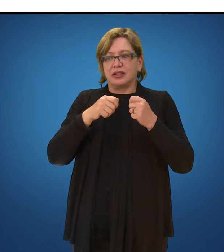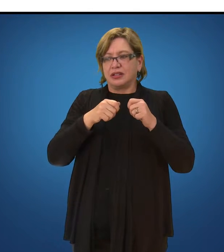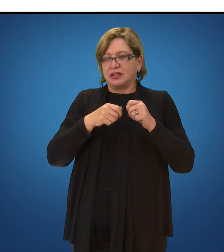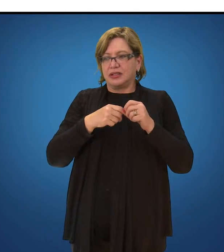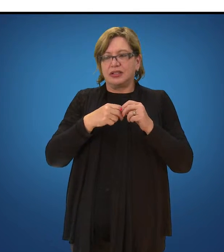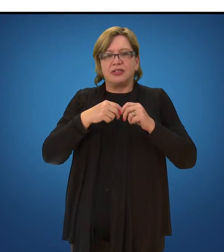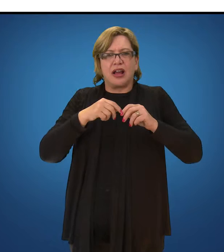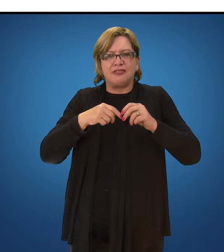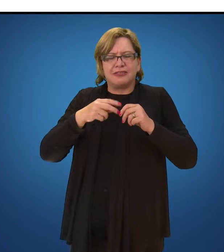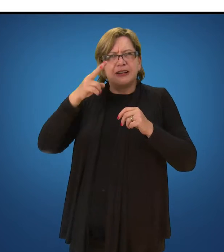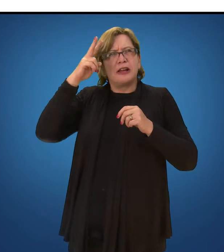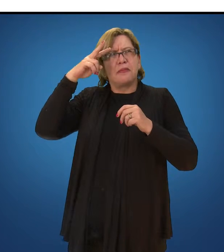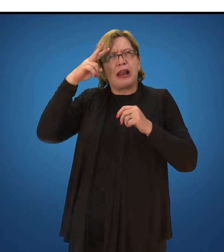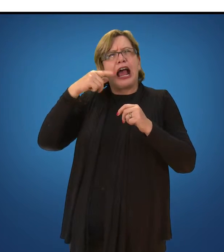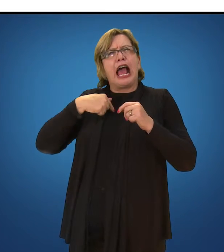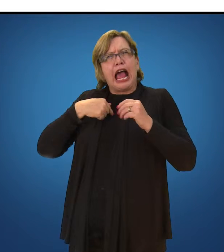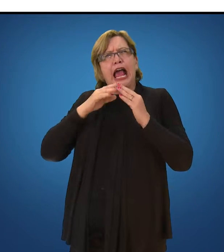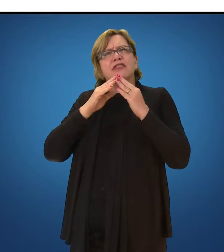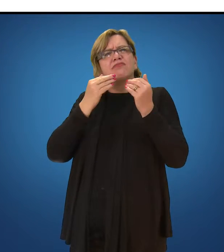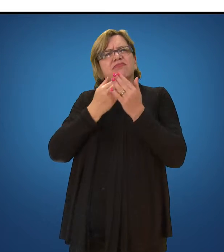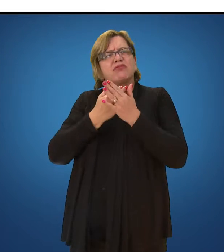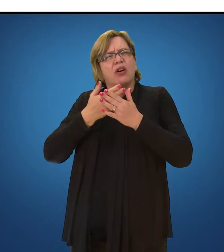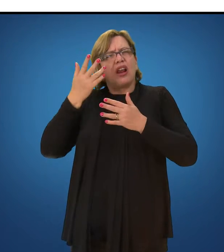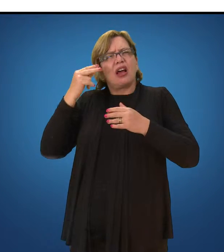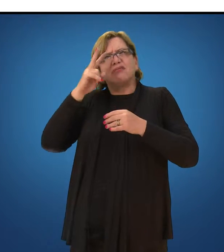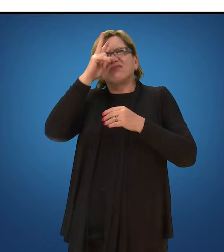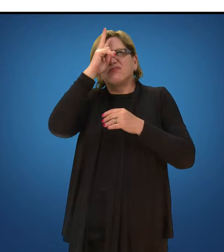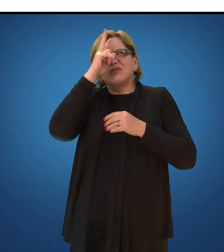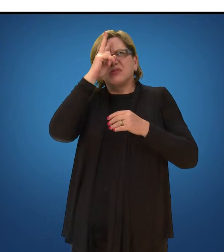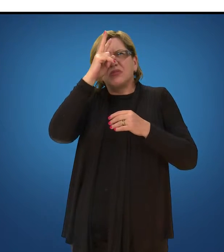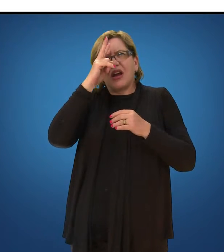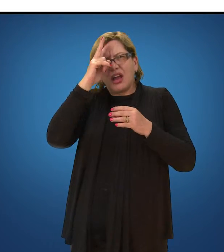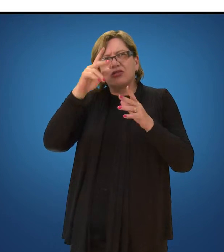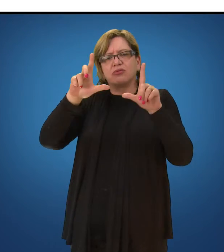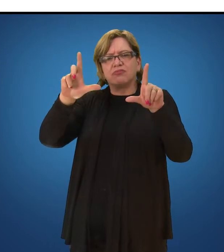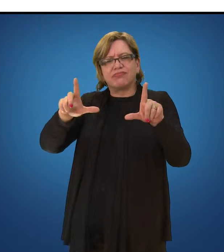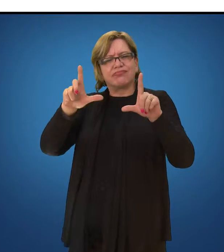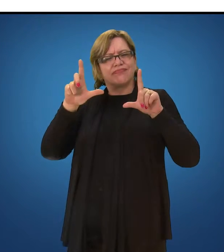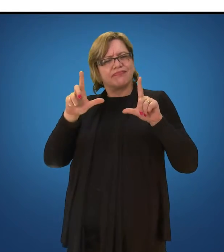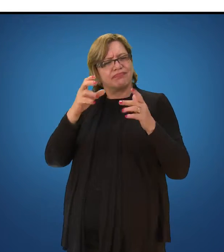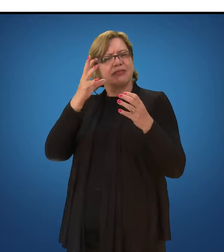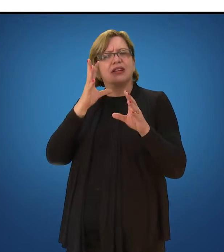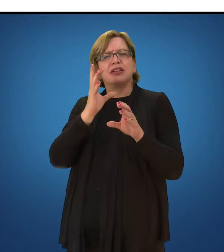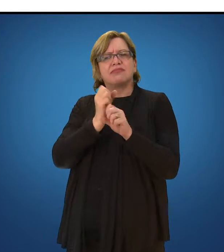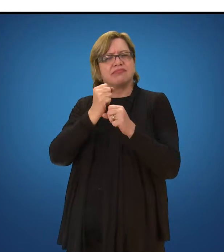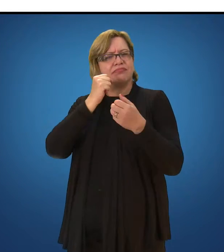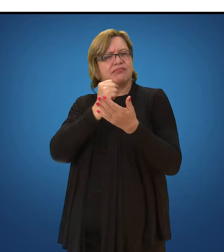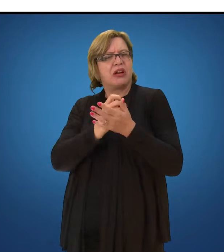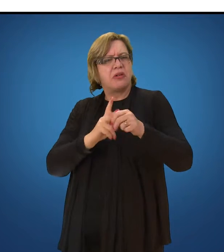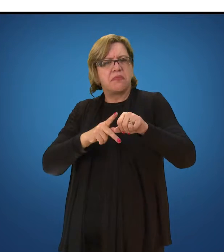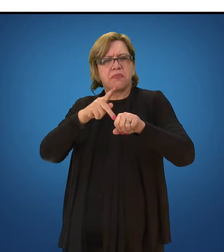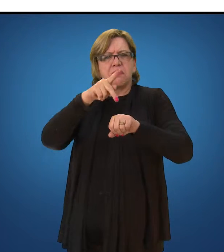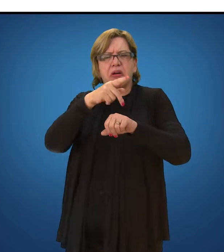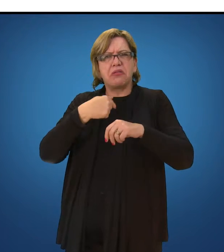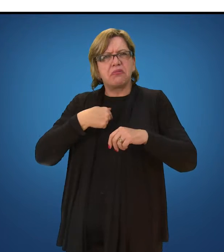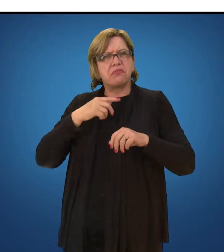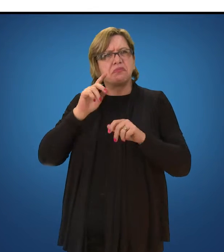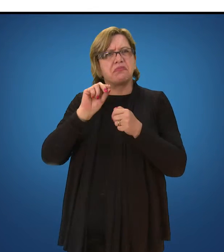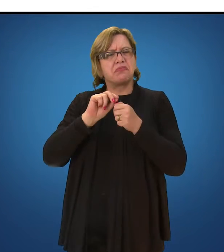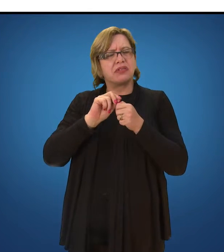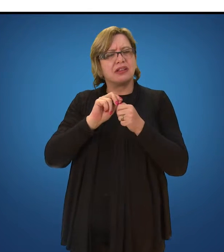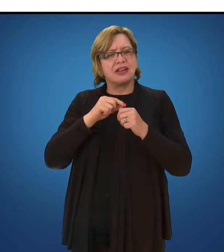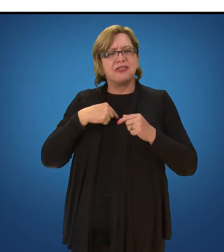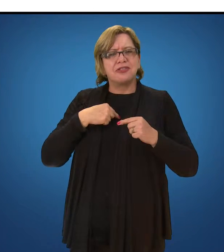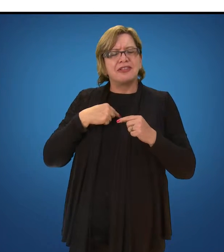histórico escolar, a escola onde você estudou no ensino médio, a graduação, a pós-graduação que você fez. Isso envolve você, por